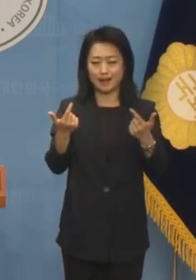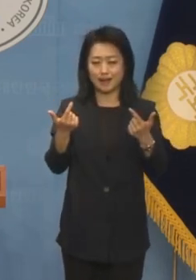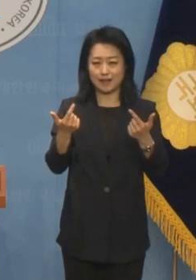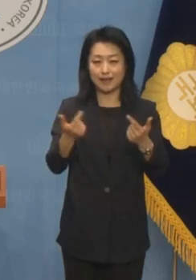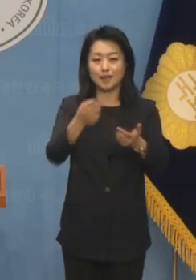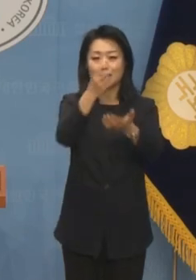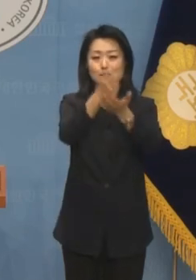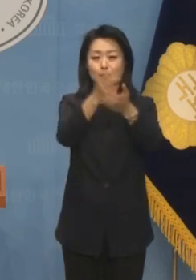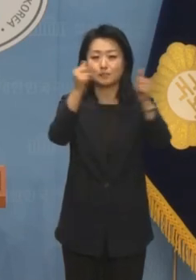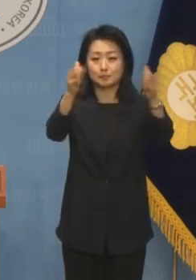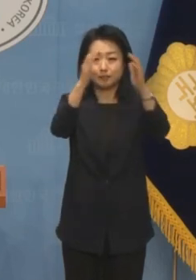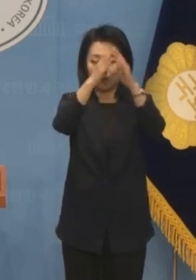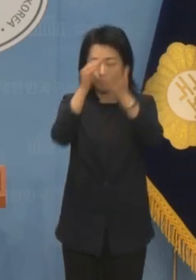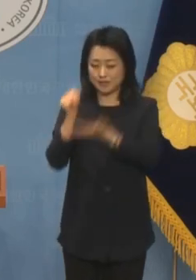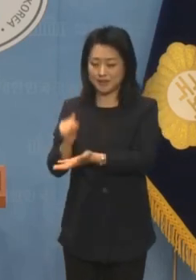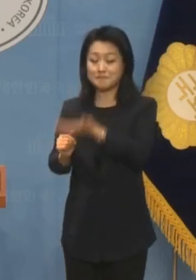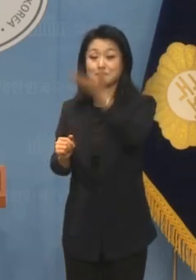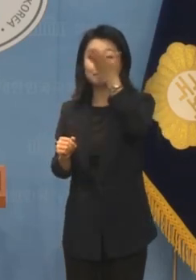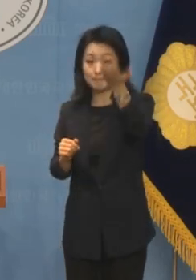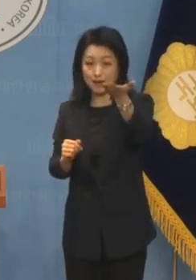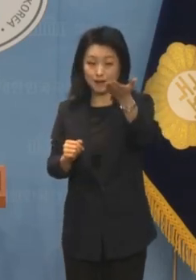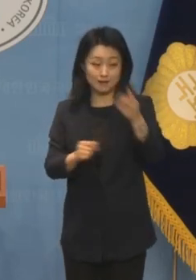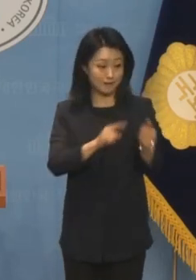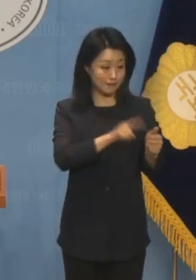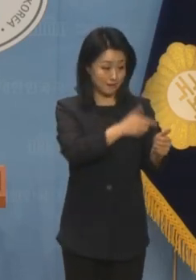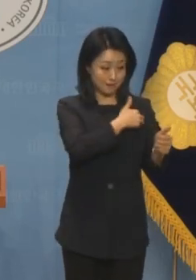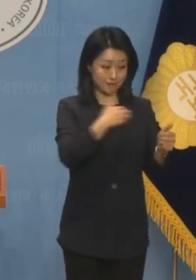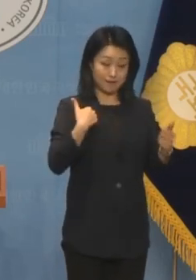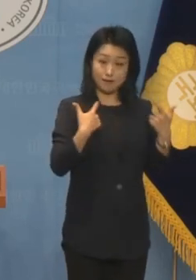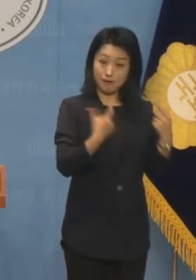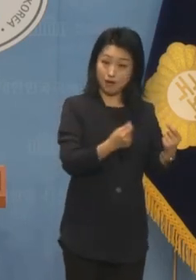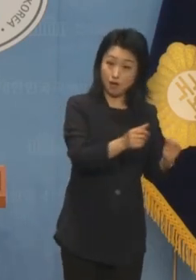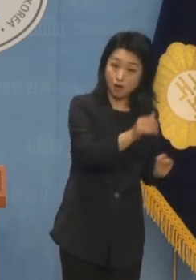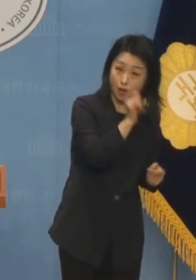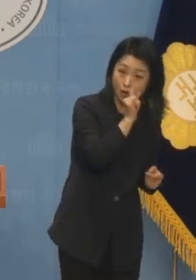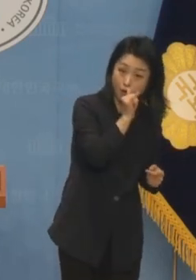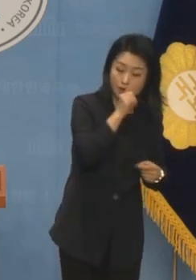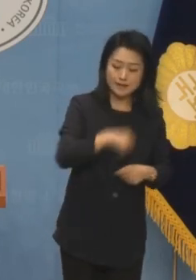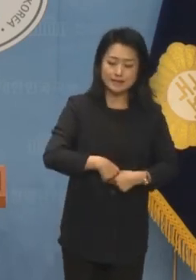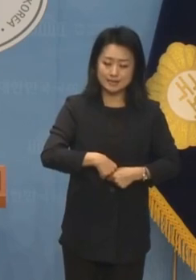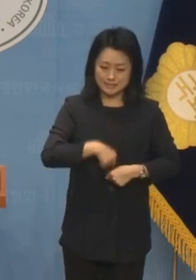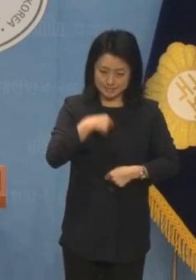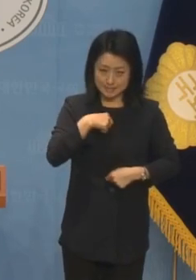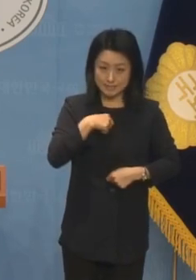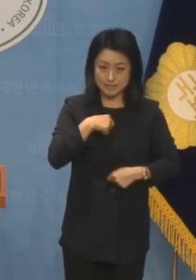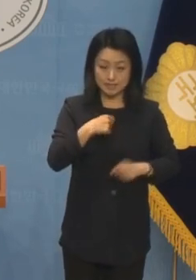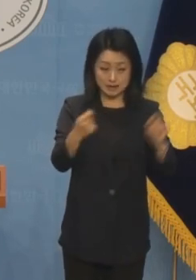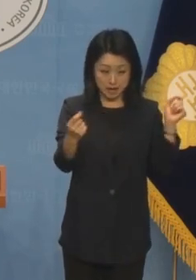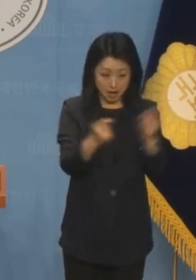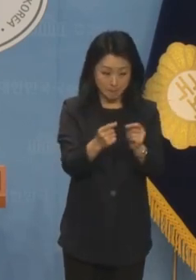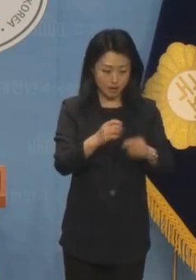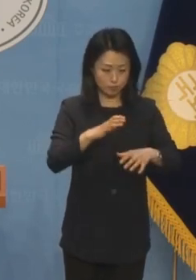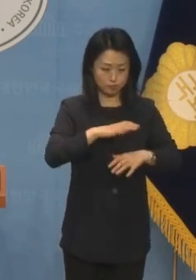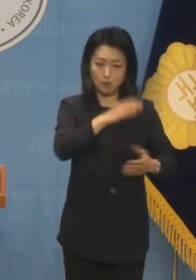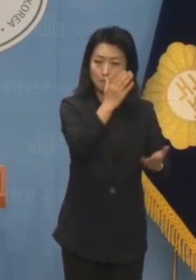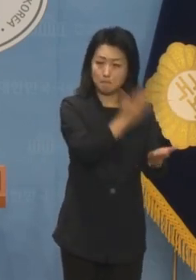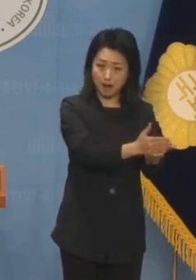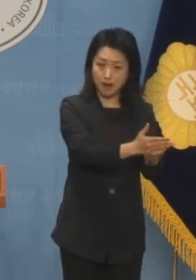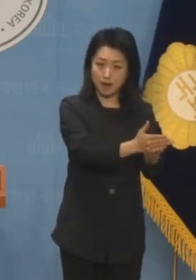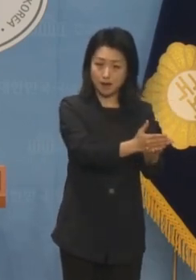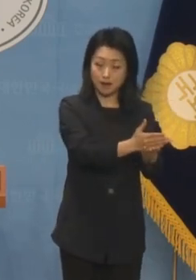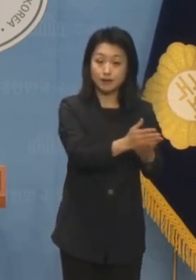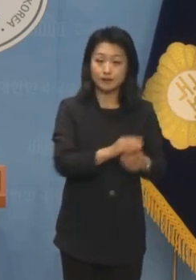제출했다고 합니다. 이정섭 검사가 떳떳하다면 진실 앞에 두려울 게 없을 겁니다. 이 검사